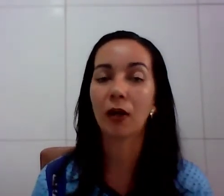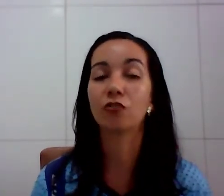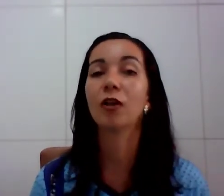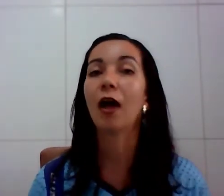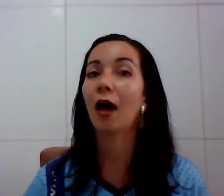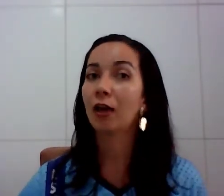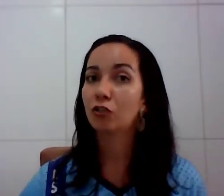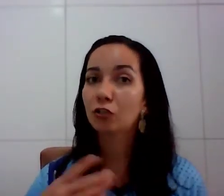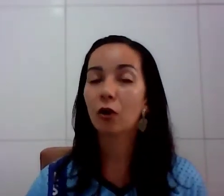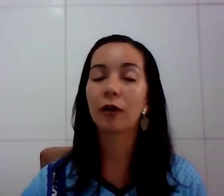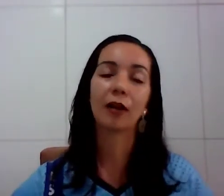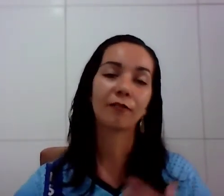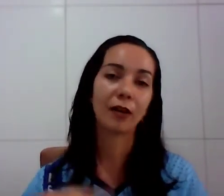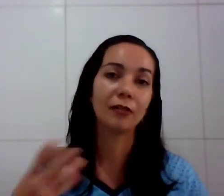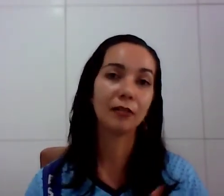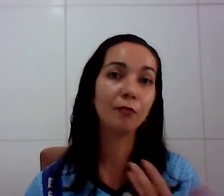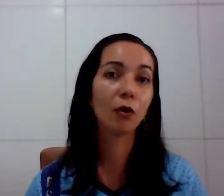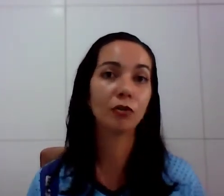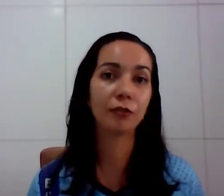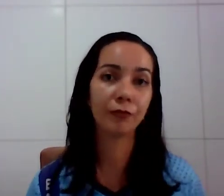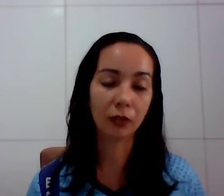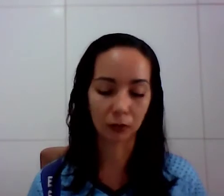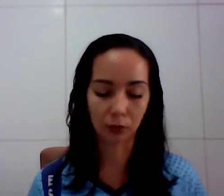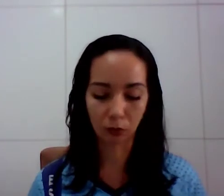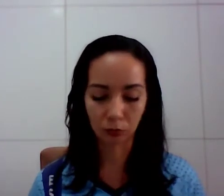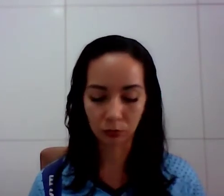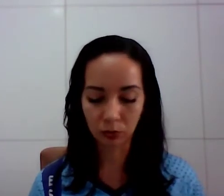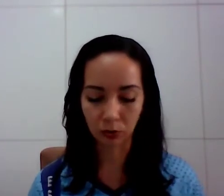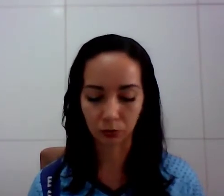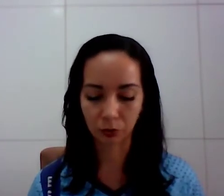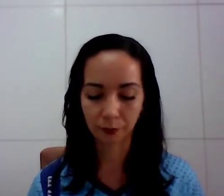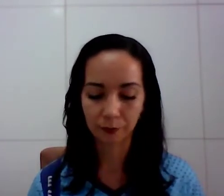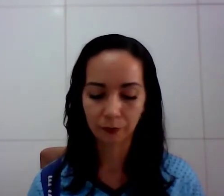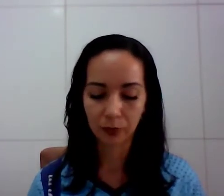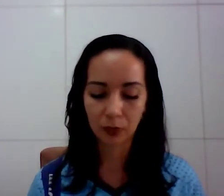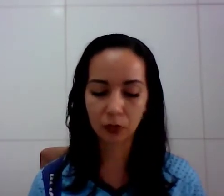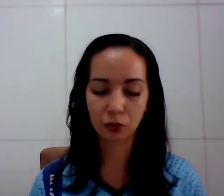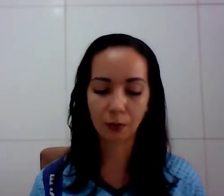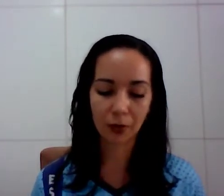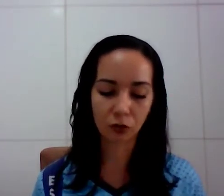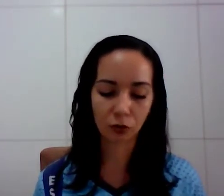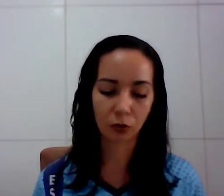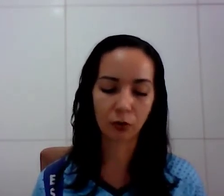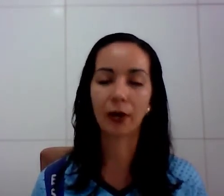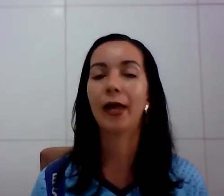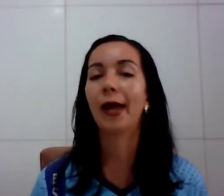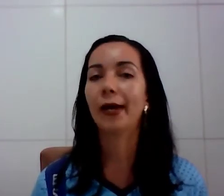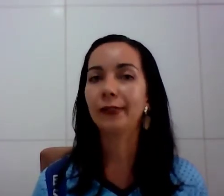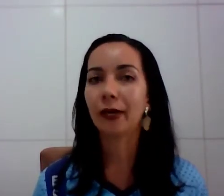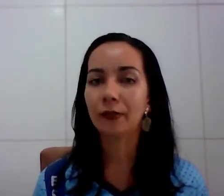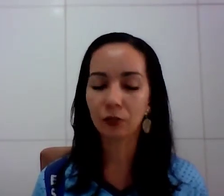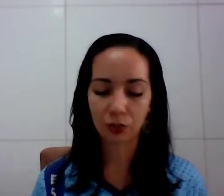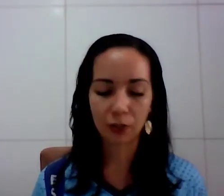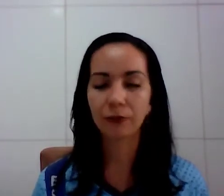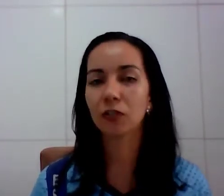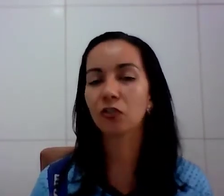atuais. A história, ela vai se modificando ao longo dos anos. Existiu a pré-história, a Idade Antiga. Você já